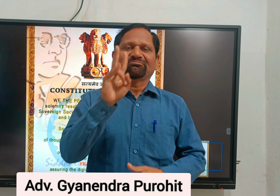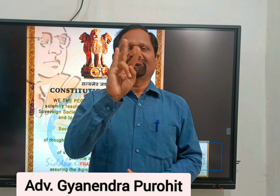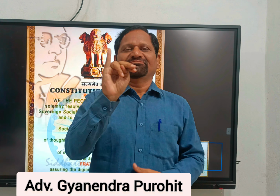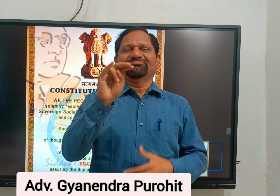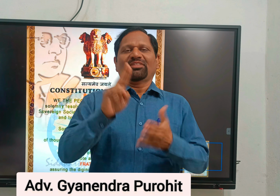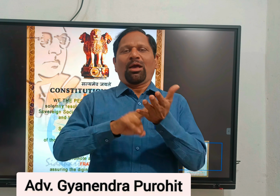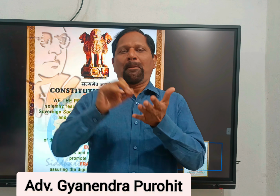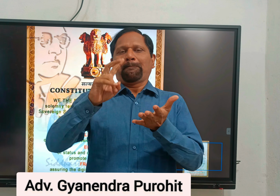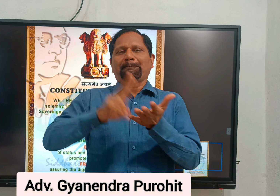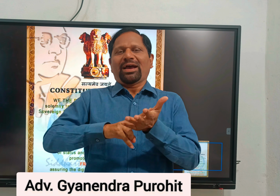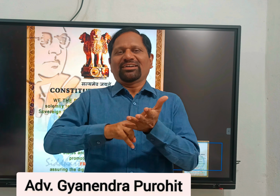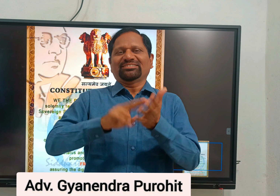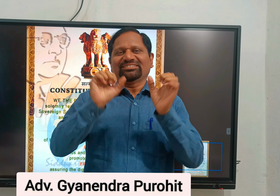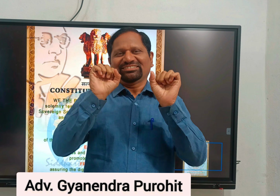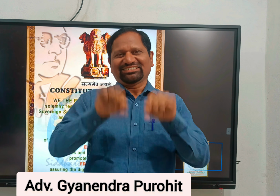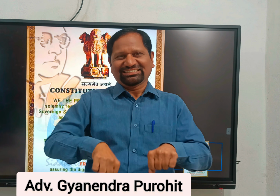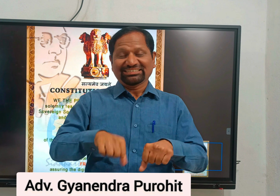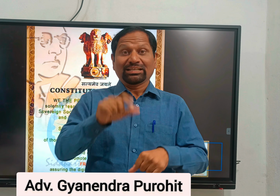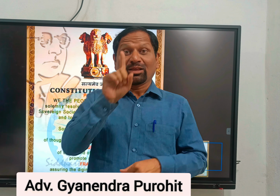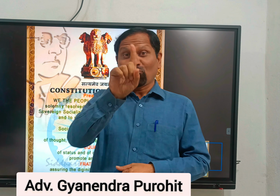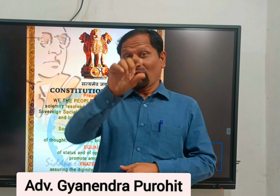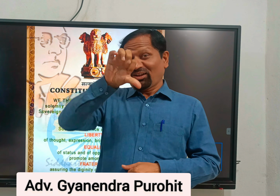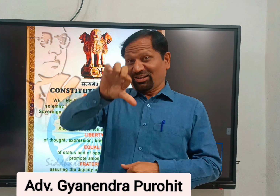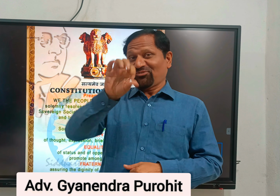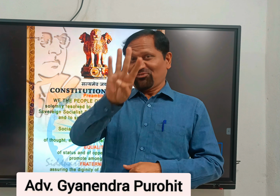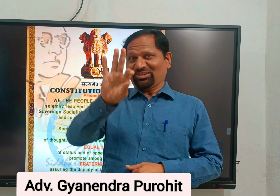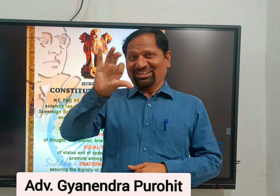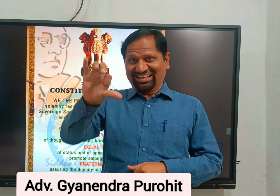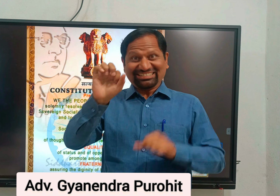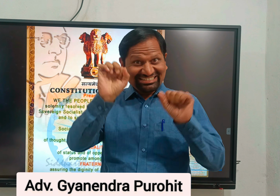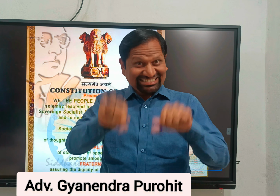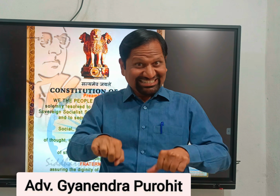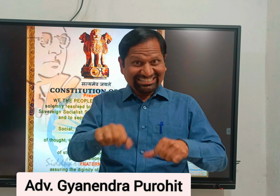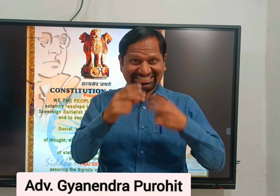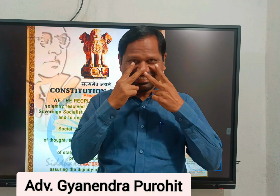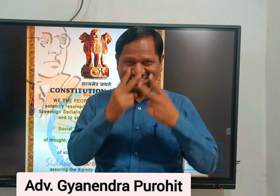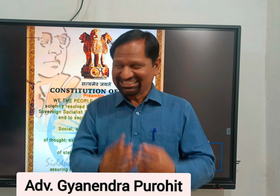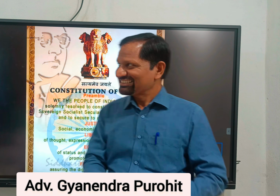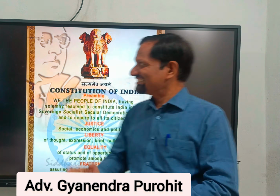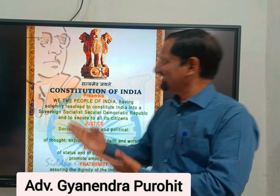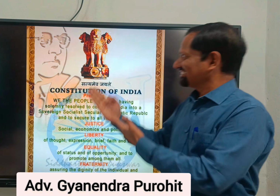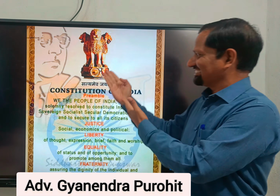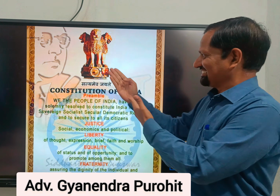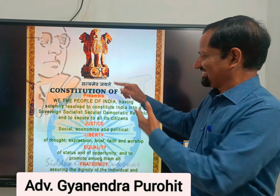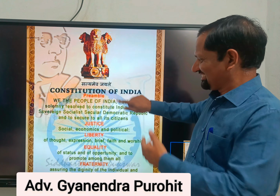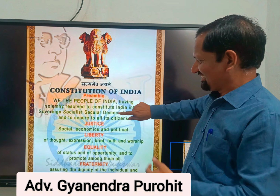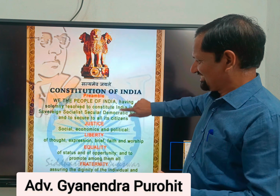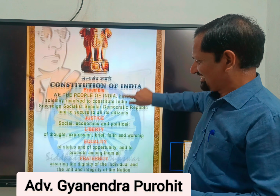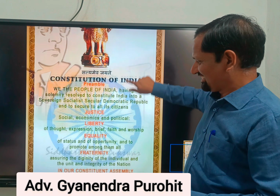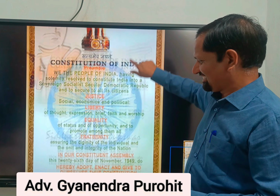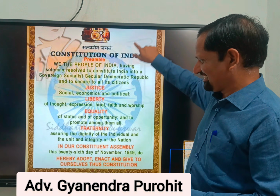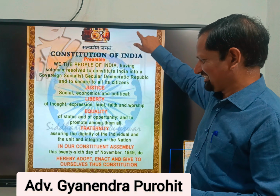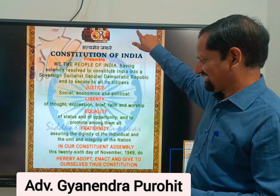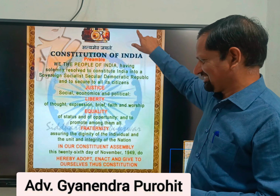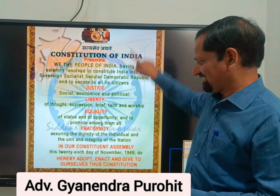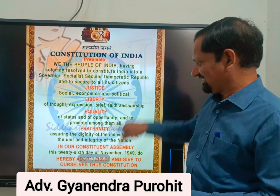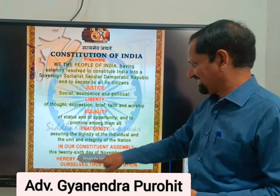भाई पटेल, डॉक्टर राजेंद्र प्रसाद जी, महात्मा गांधी जी के मार्गदर्शन में इसकी रचना